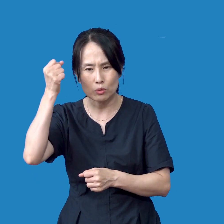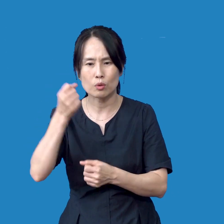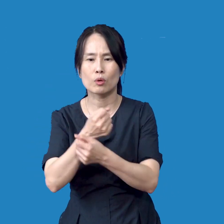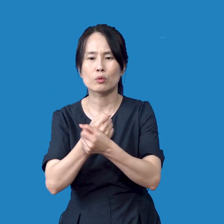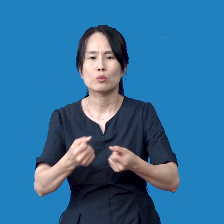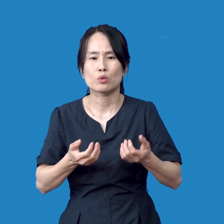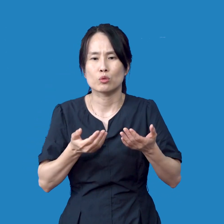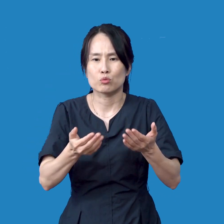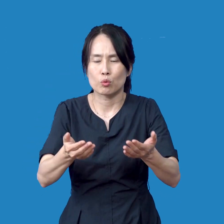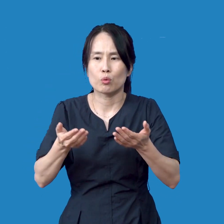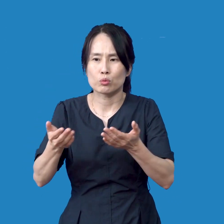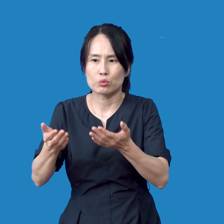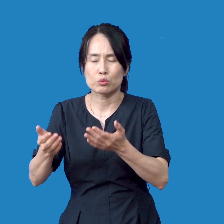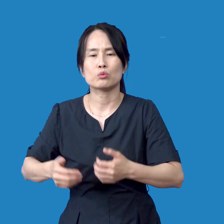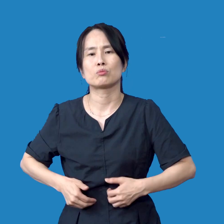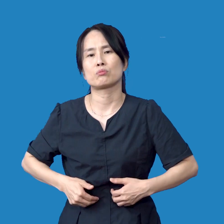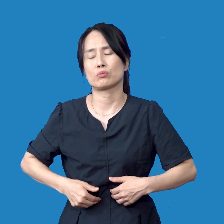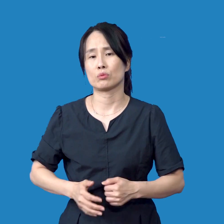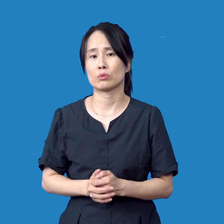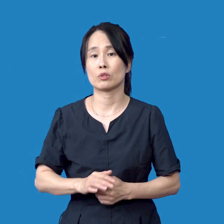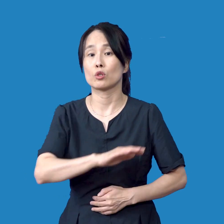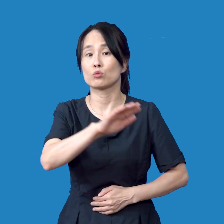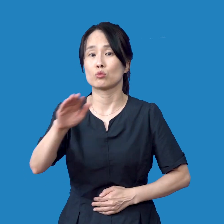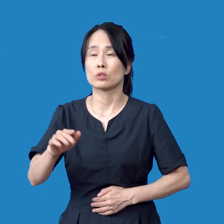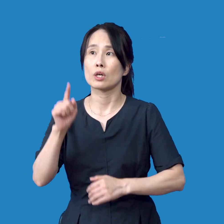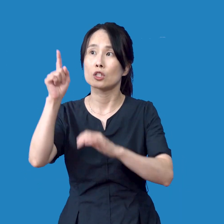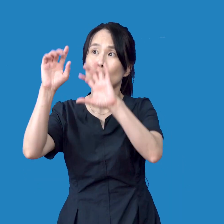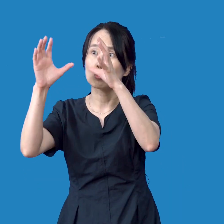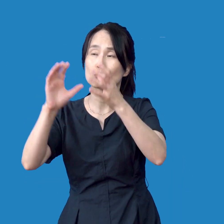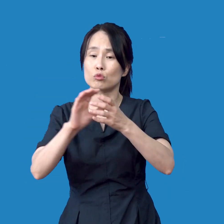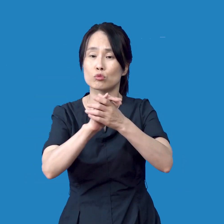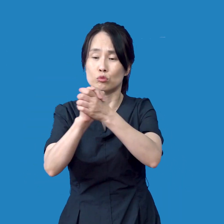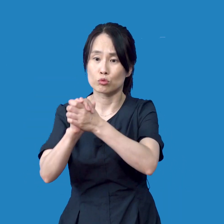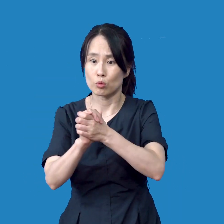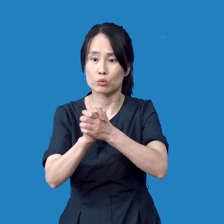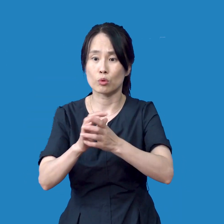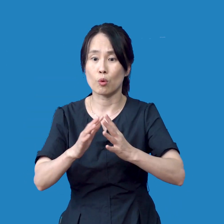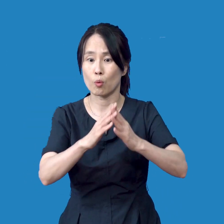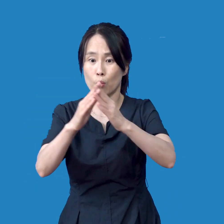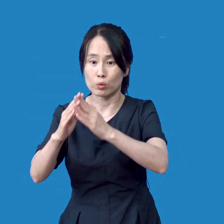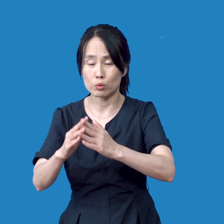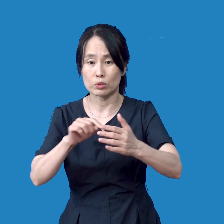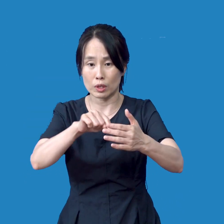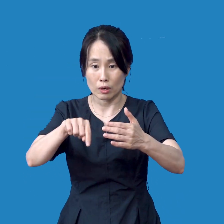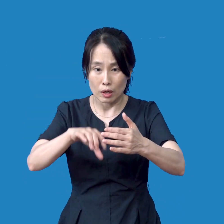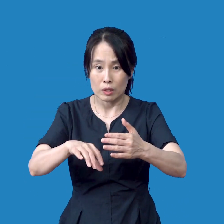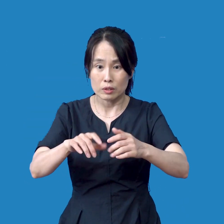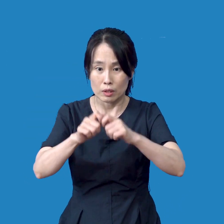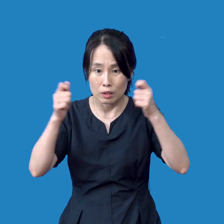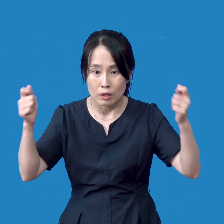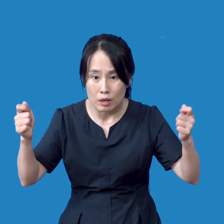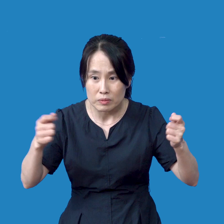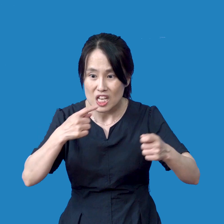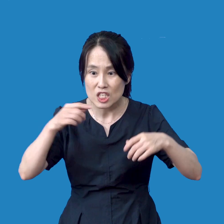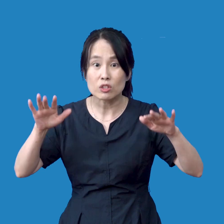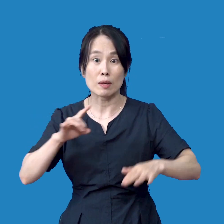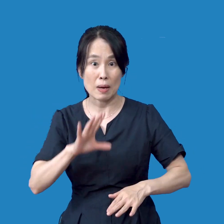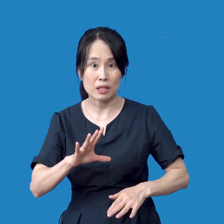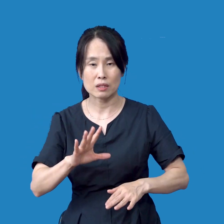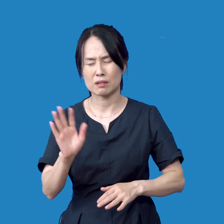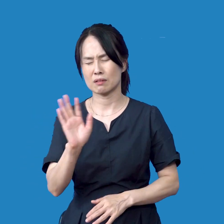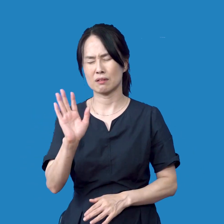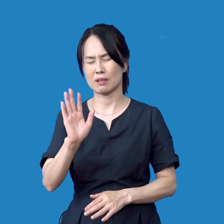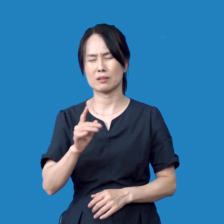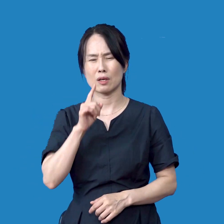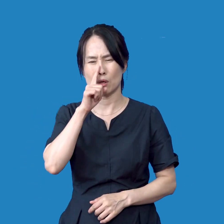수 있어야 됩니다. 우리가 천국 공동체라고 해서 모인 사람들이 다 천사인 것은 아닙니다. 흠도 많고 탈도 많을